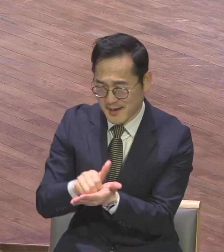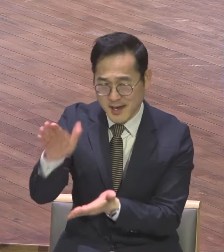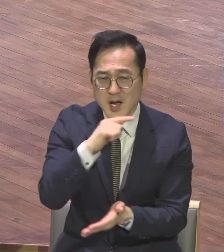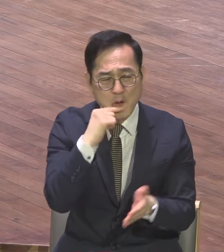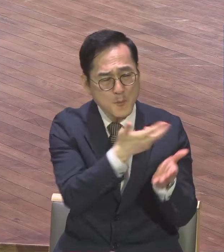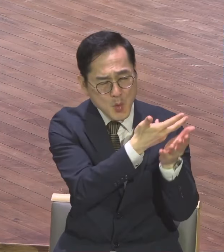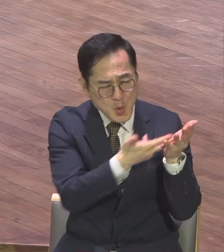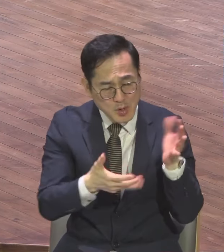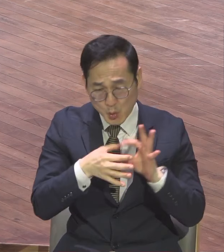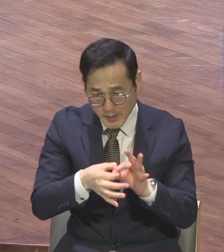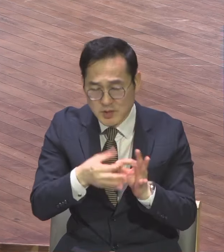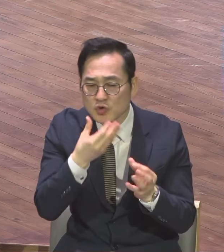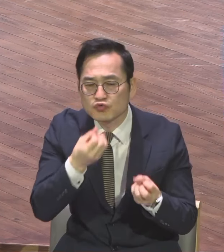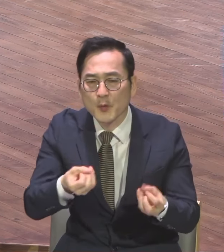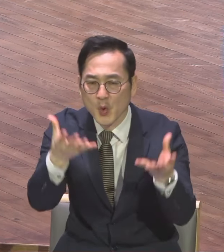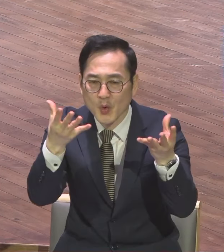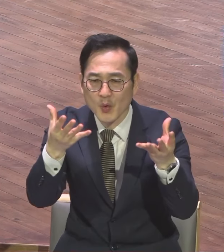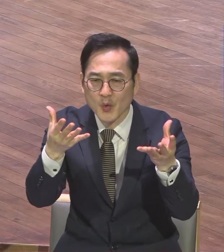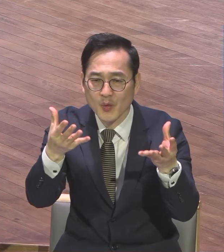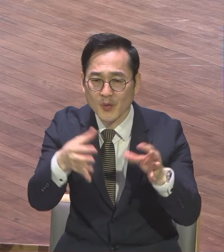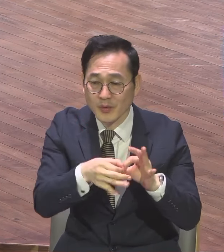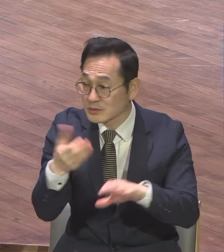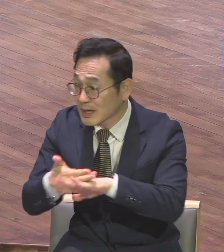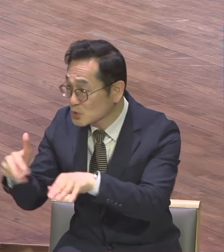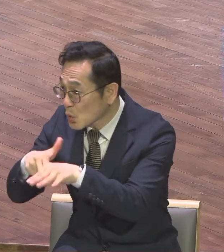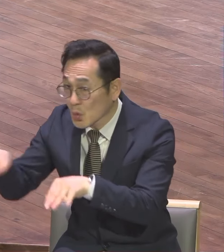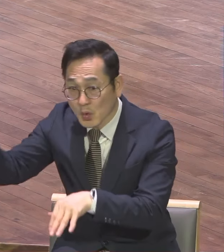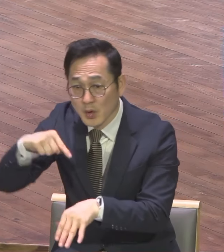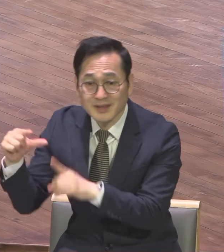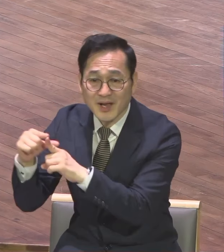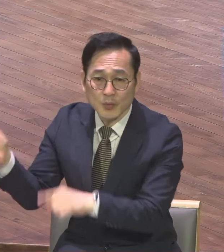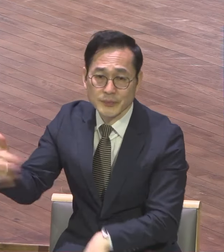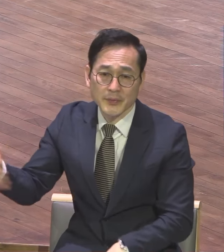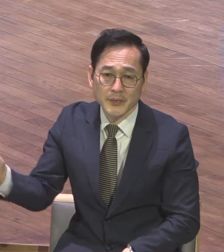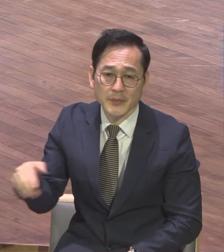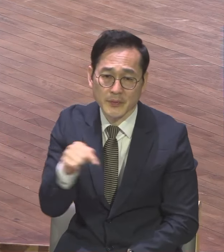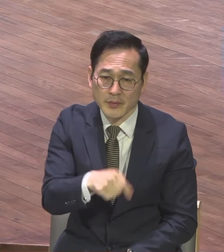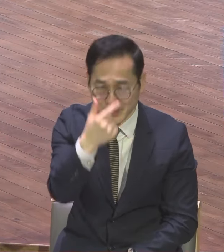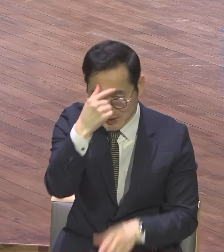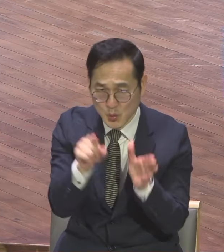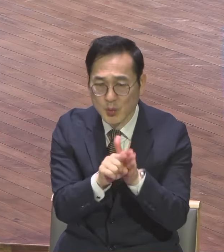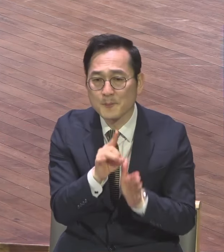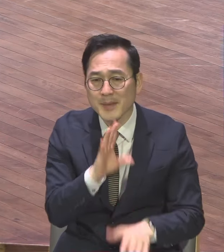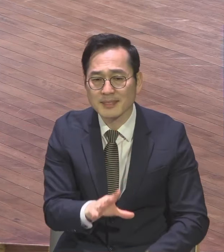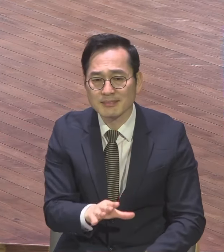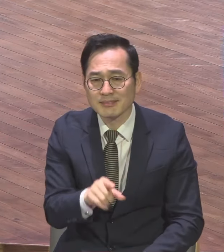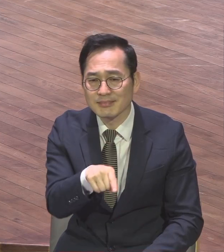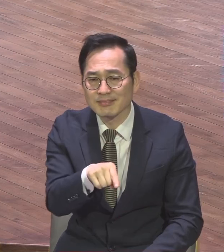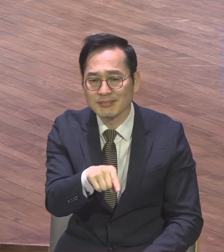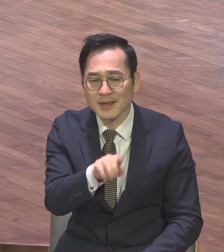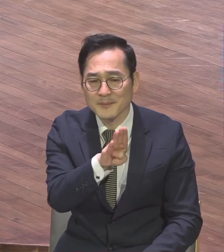주어지는 축복. 다른 종교는 없지요. 우리 기독교만 있는 거지요.